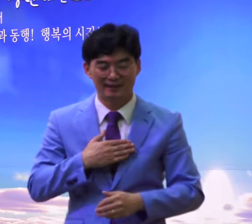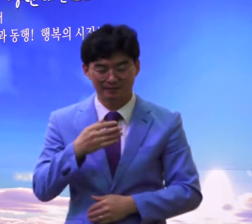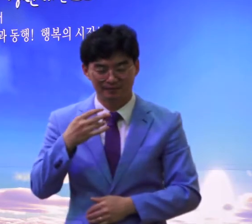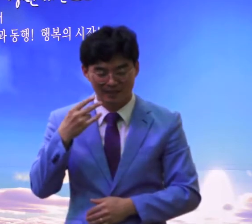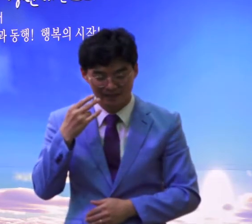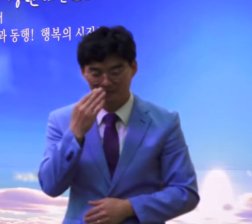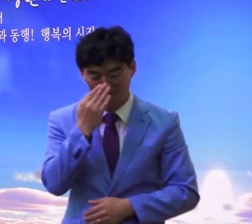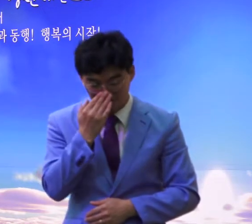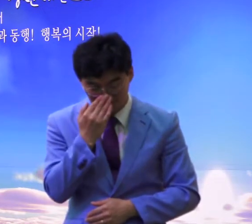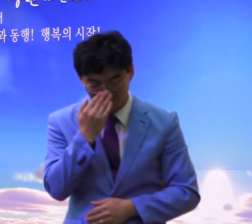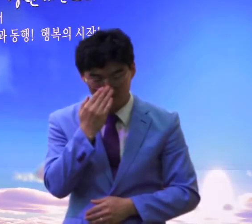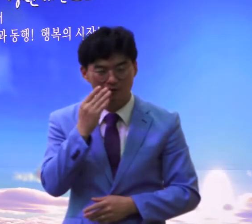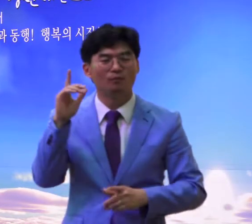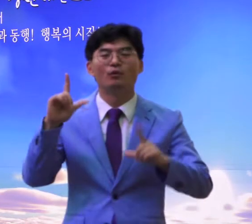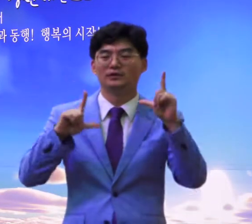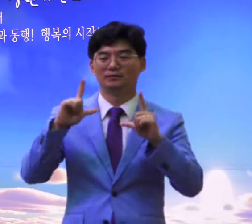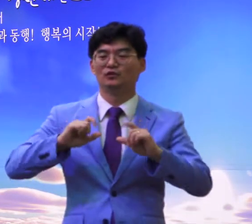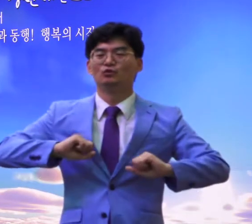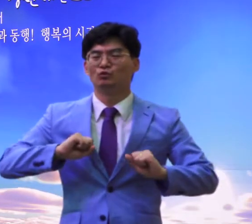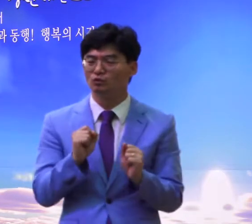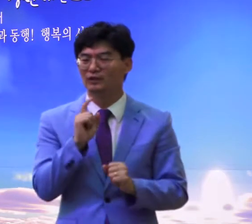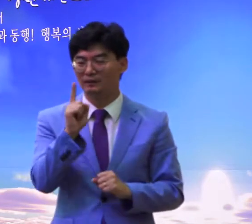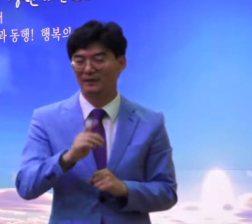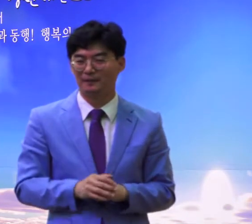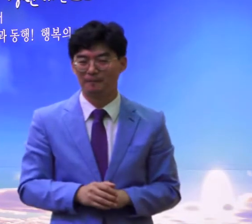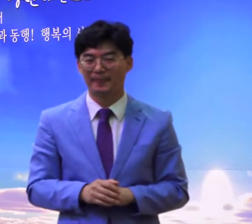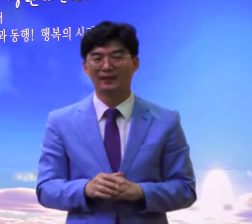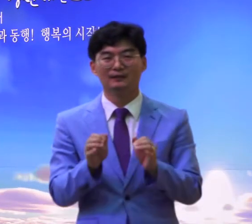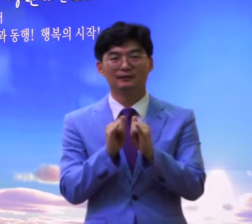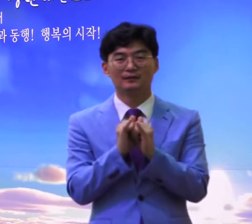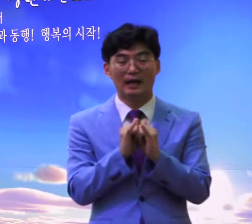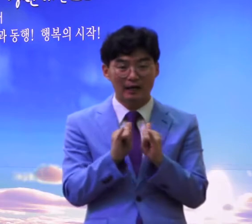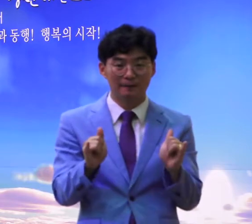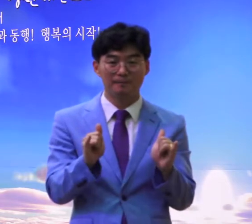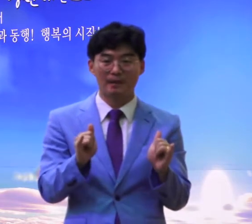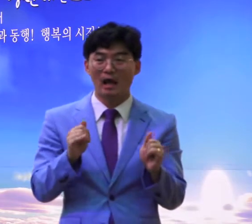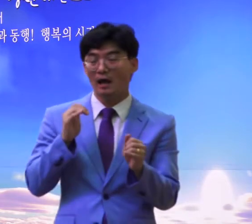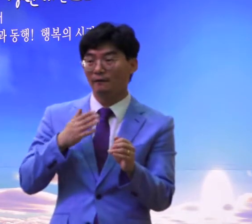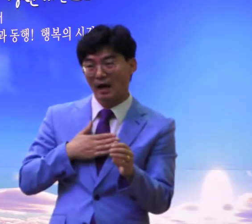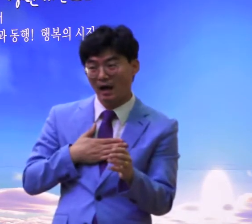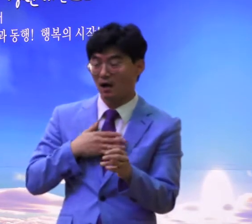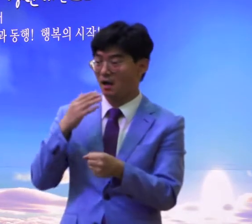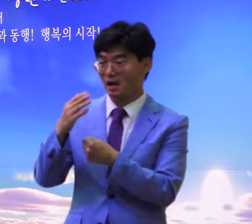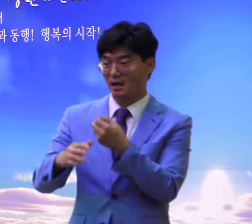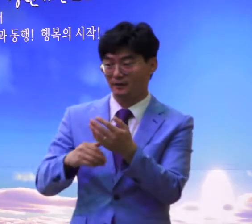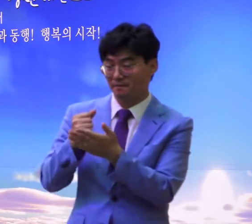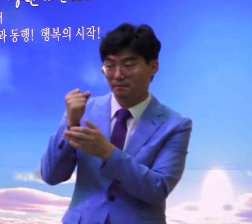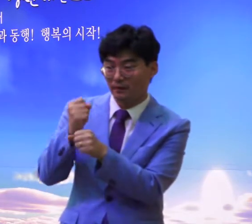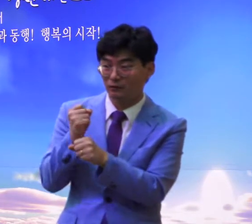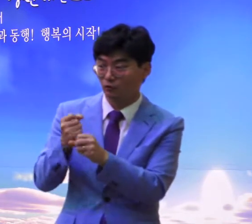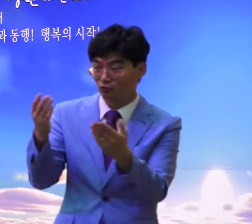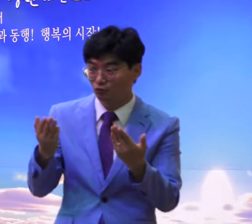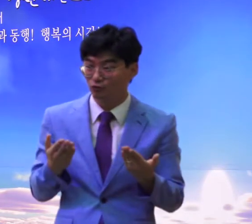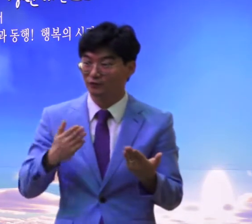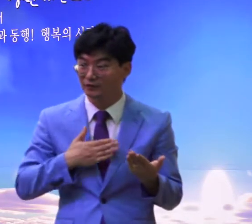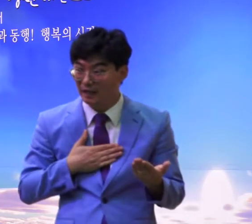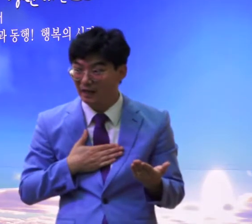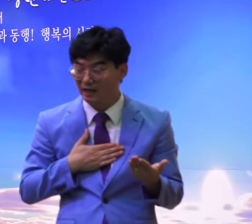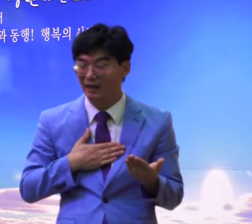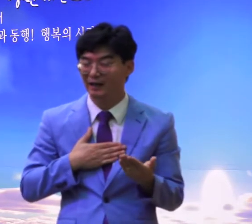사람이 피조물된 본래의 자리로 돌아가서 왕이신, 창조주이신 하나님을 바라보는 것,